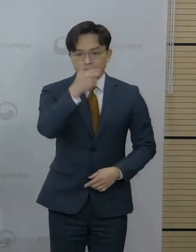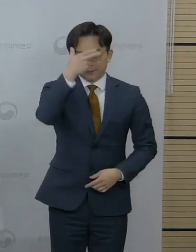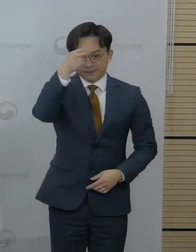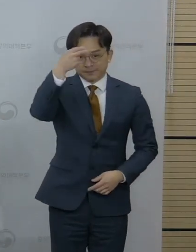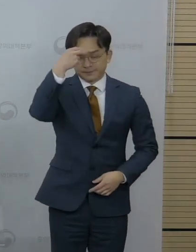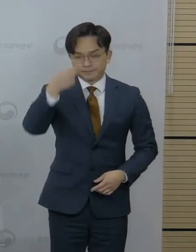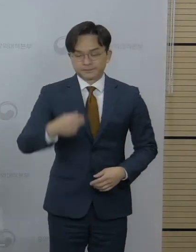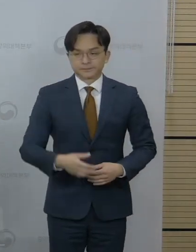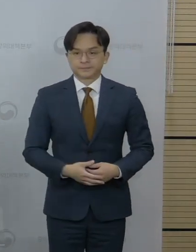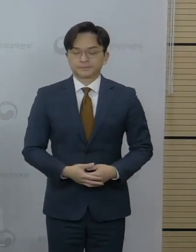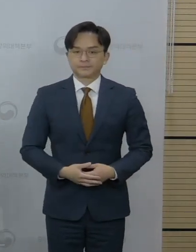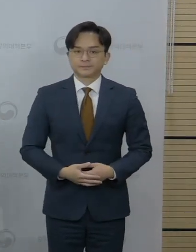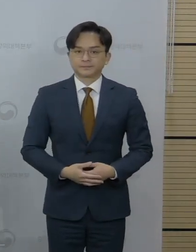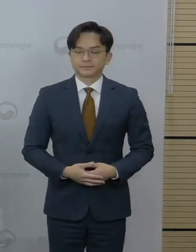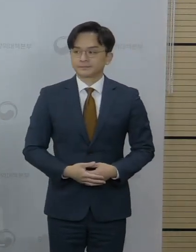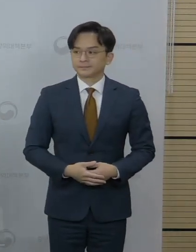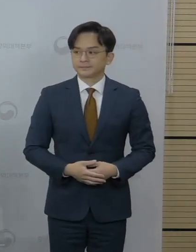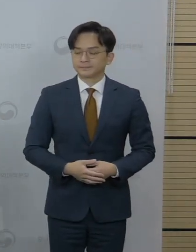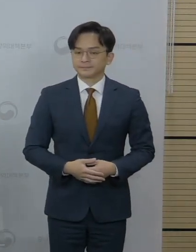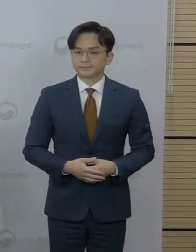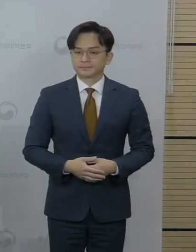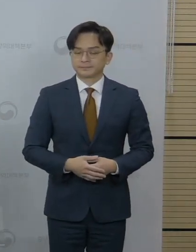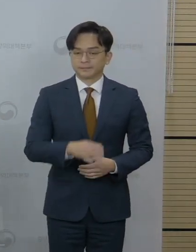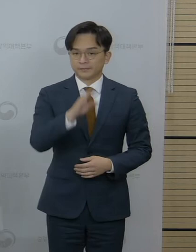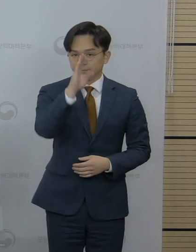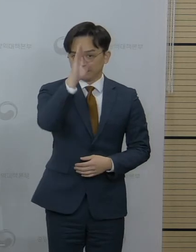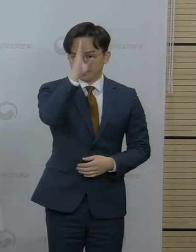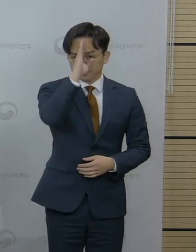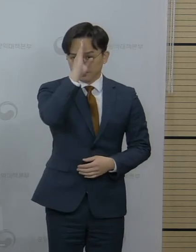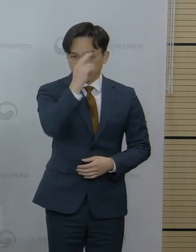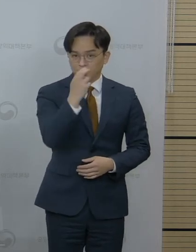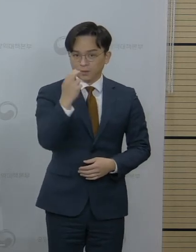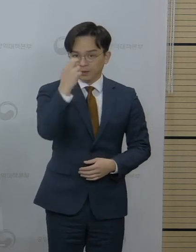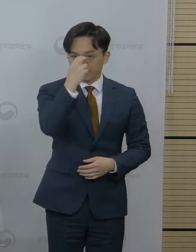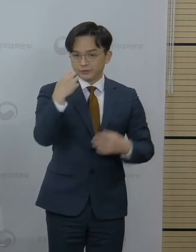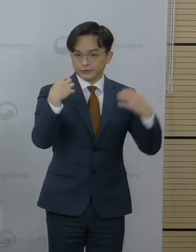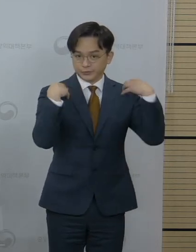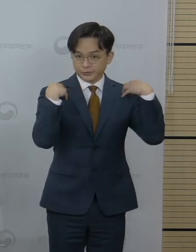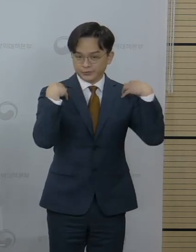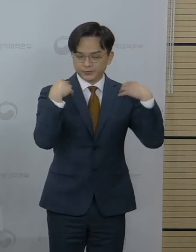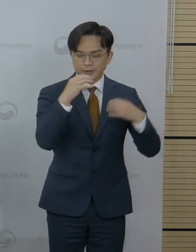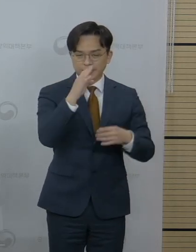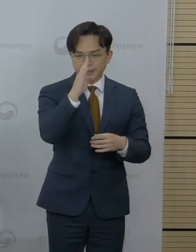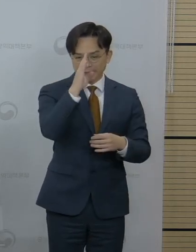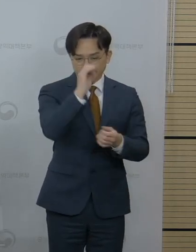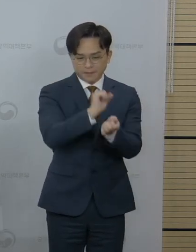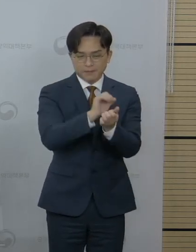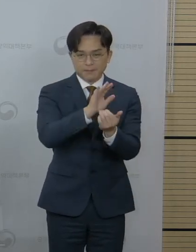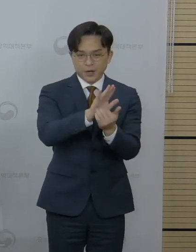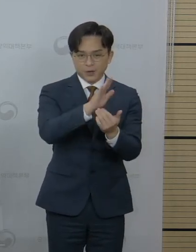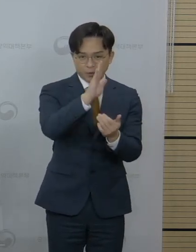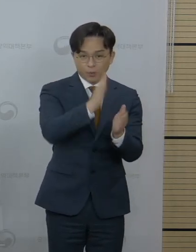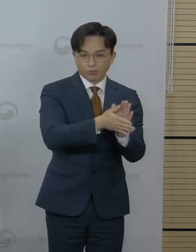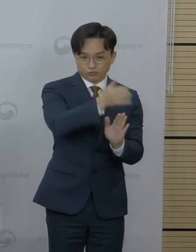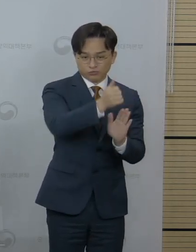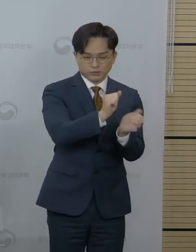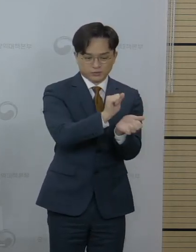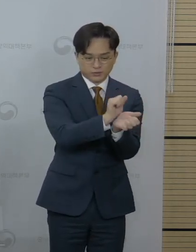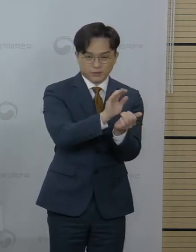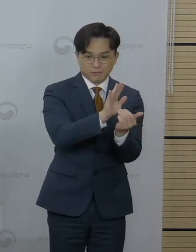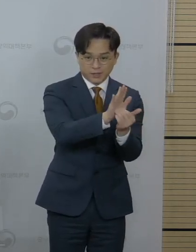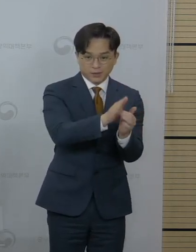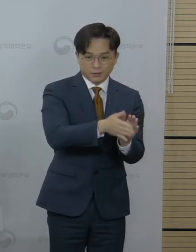일원이고, 중대본의 모든 결정에 방대본도 일원으로서 적극적으로 참여하고 의견을 제시하고 있기 때문에